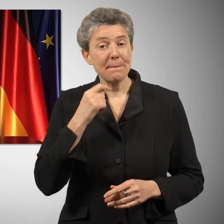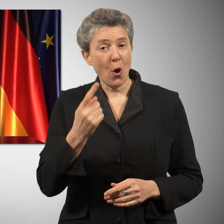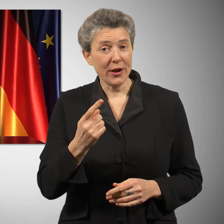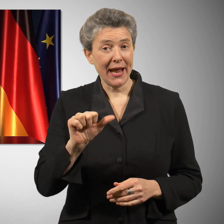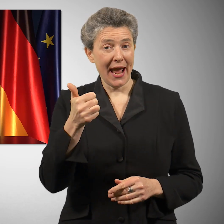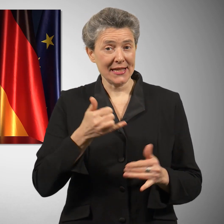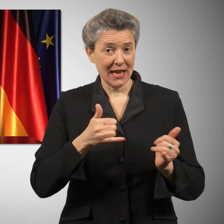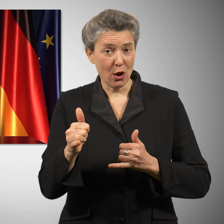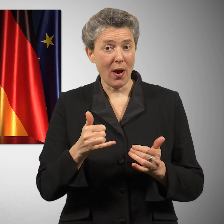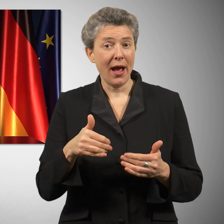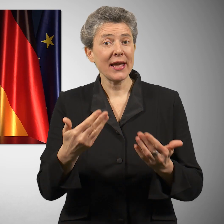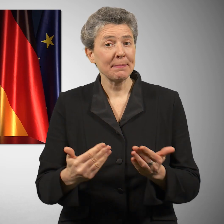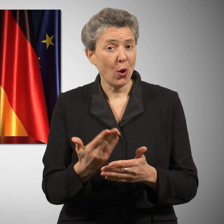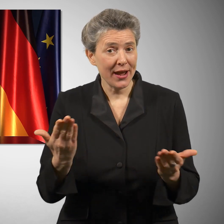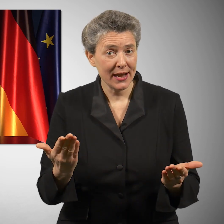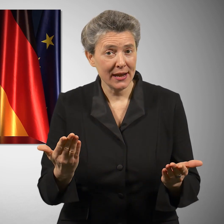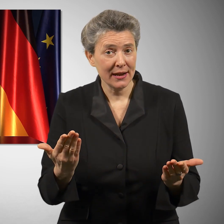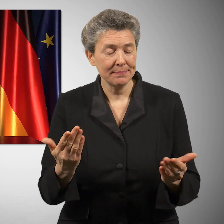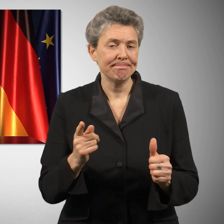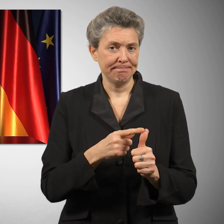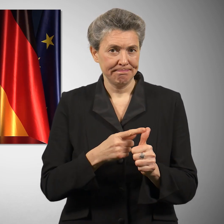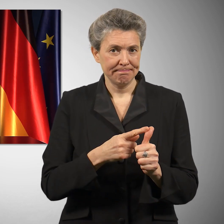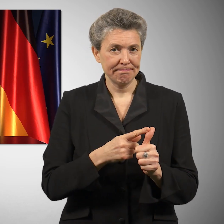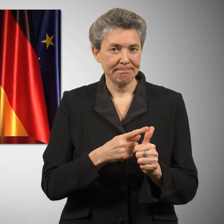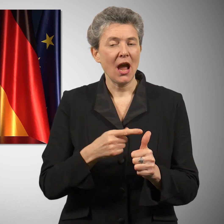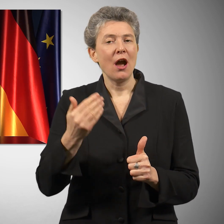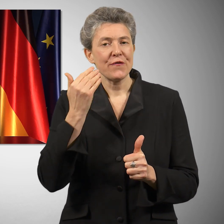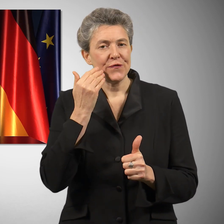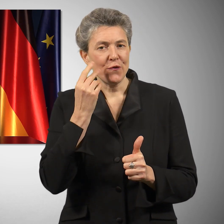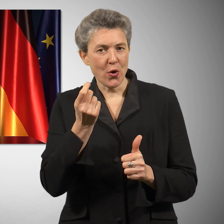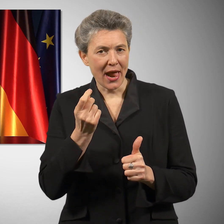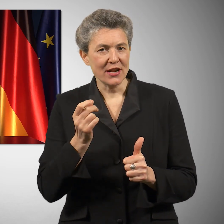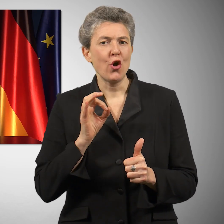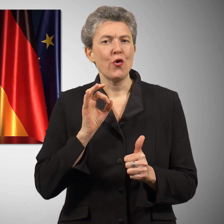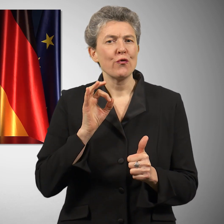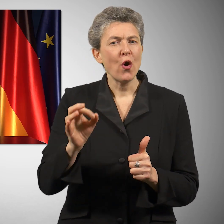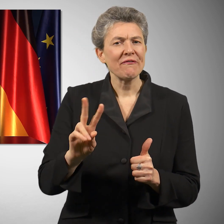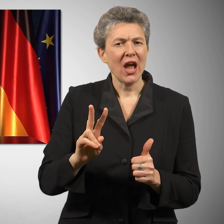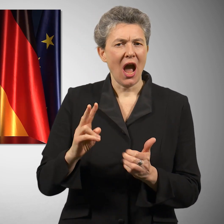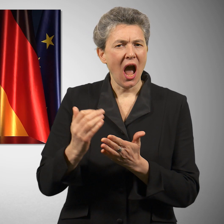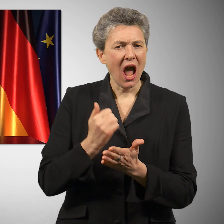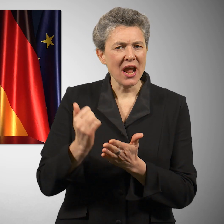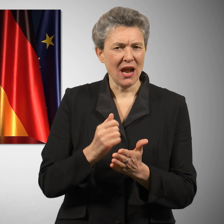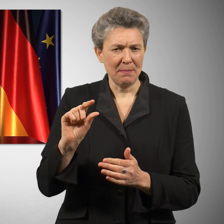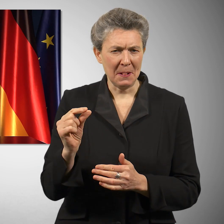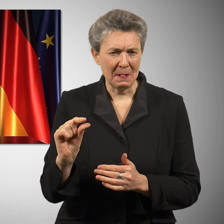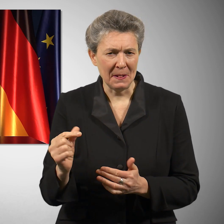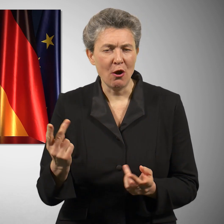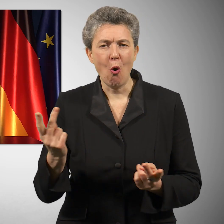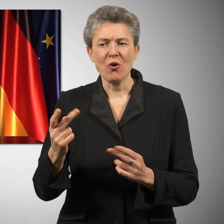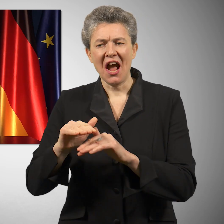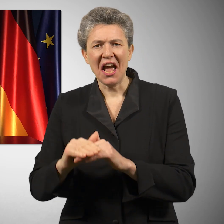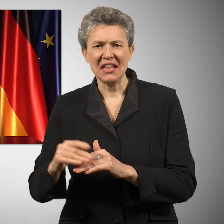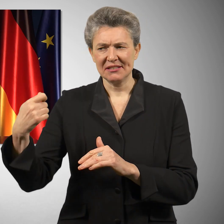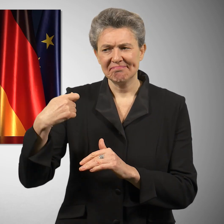Morgen am Neujahrstag treten weitere Neuerungen in Kraft. Das Wohngeld, das allen hilft, die für geringe Einkommen